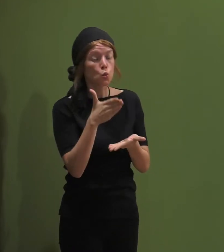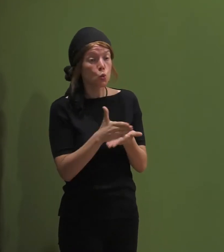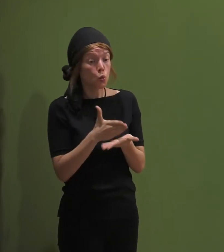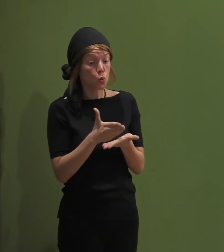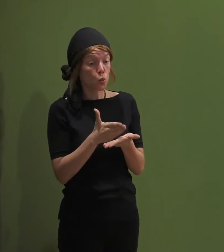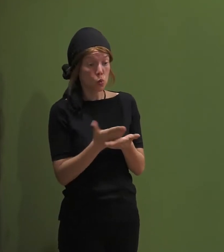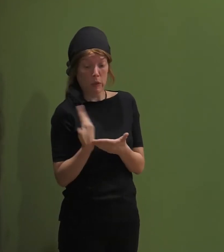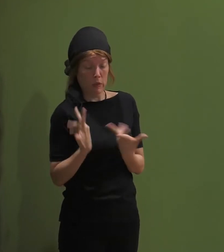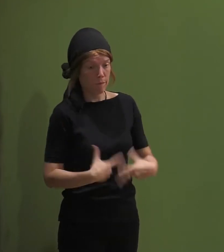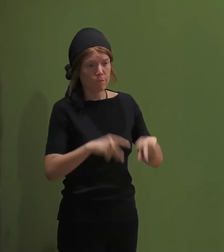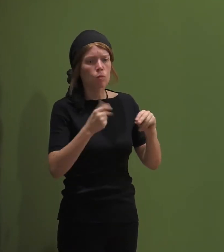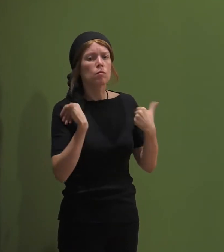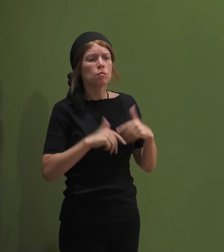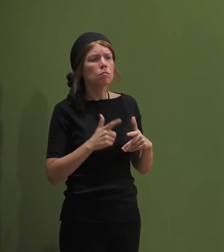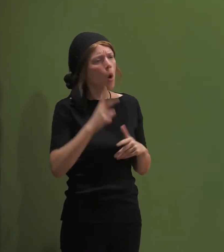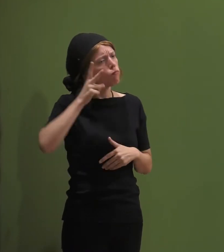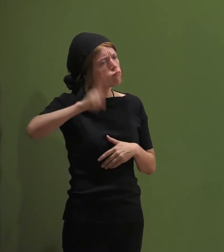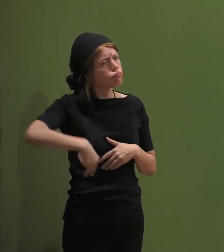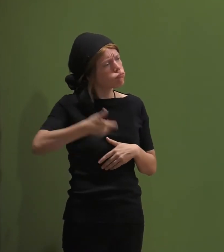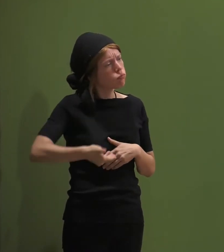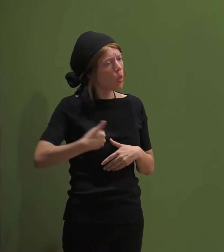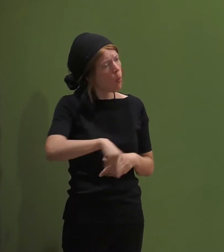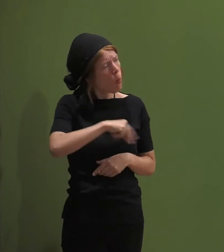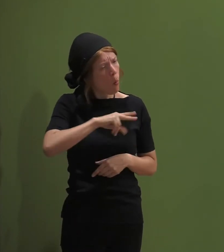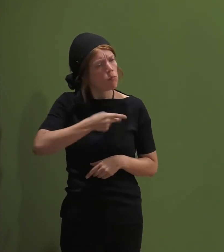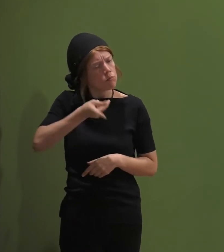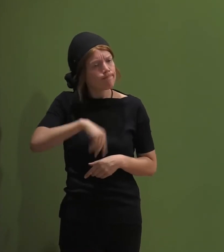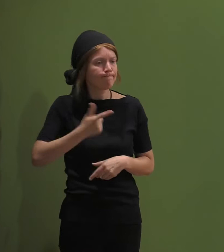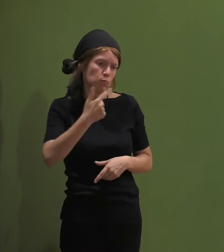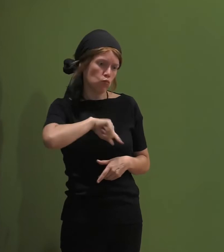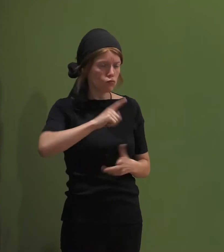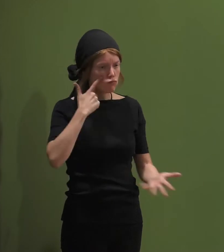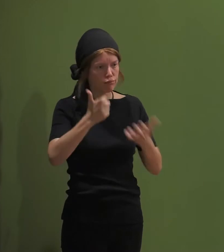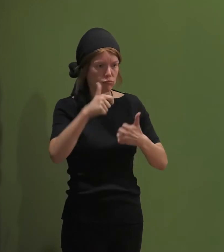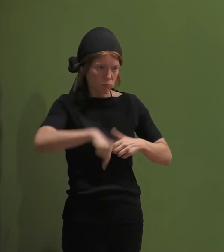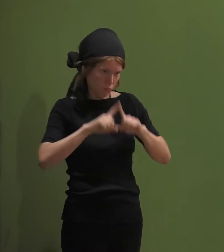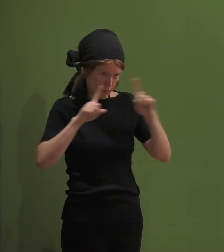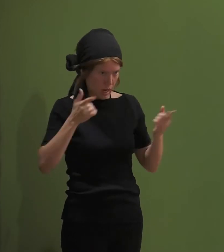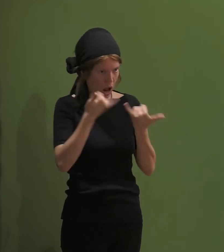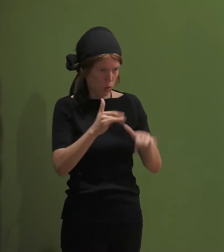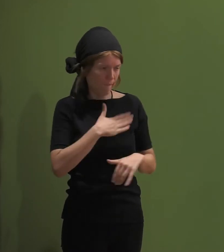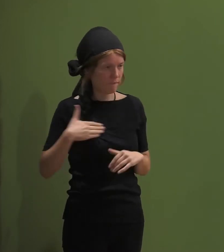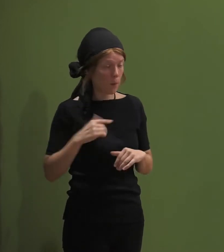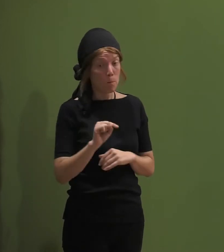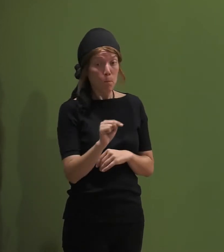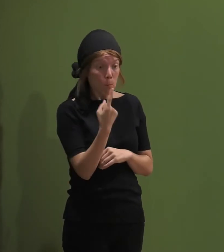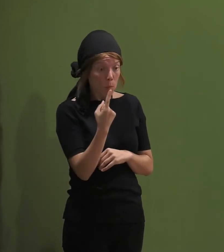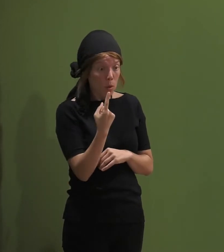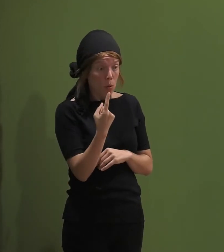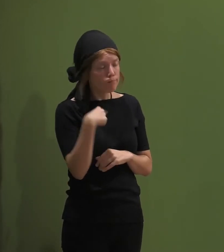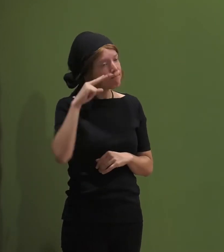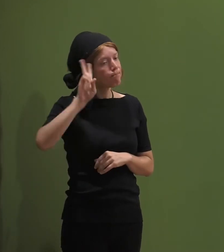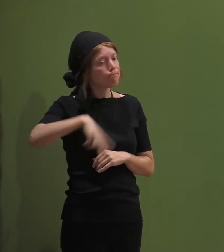acaba hemos logrado importantes reconocimientos y acreditaciones que queremos destacar en este acto. En primer lugar,